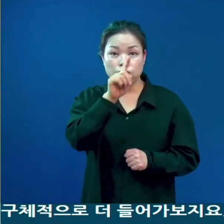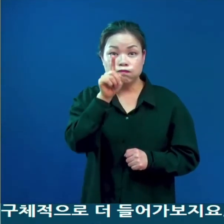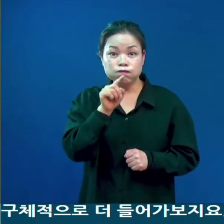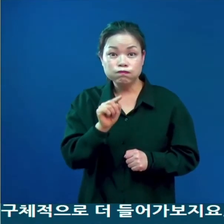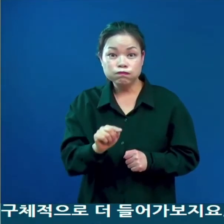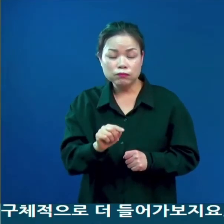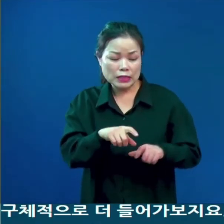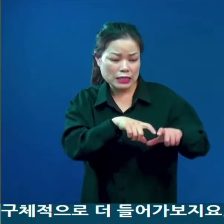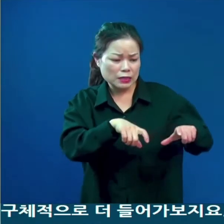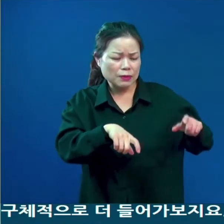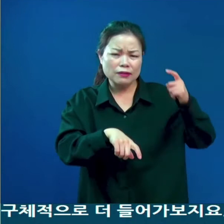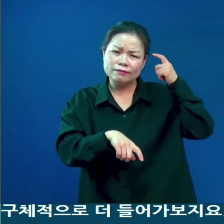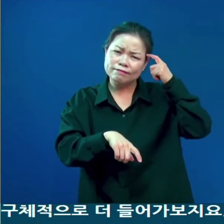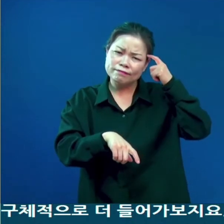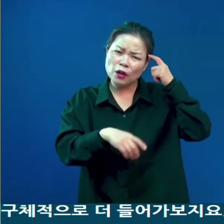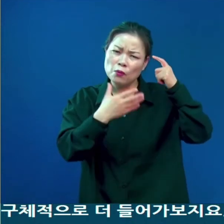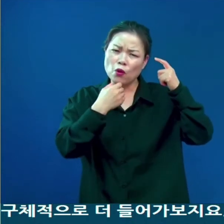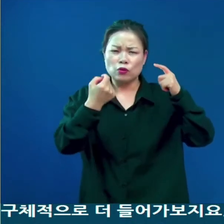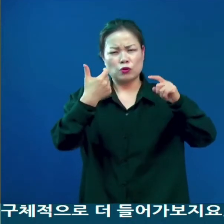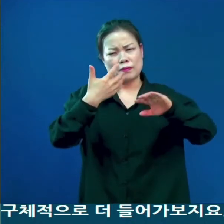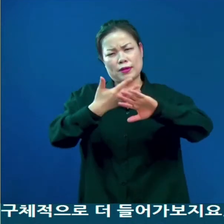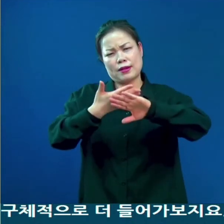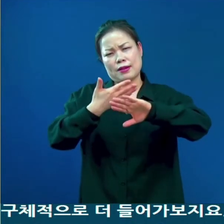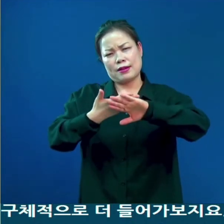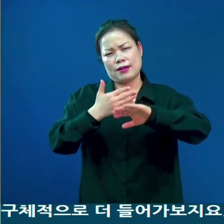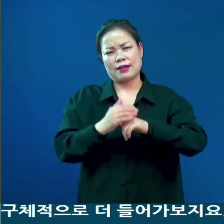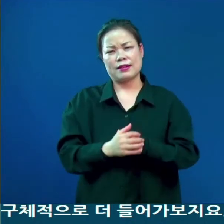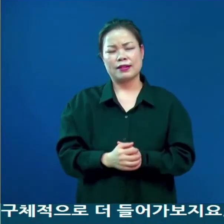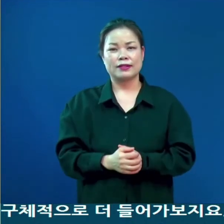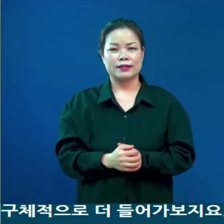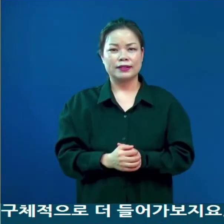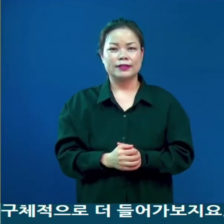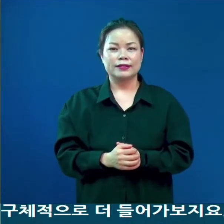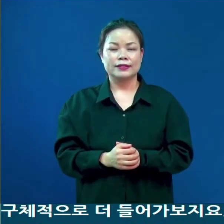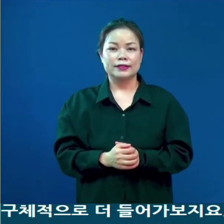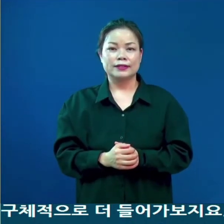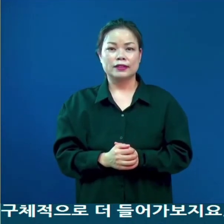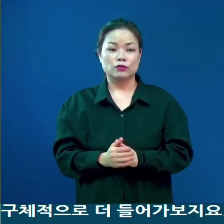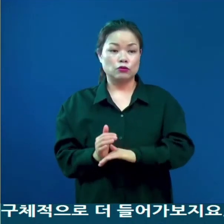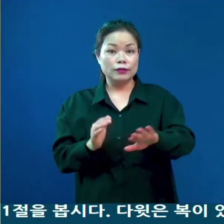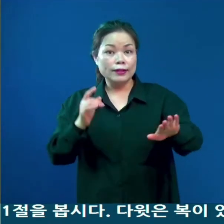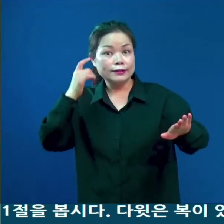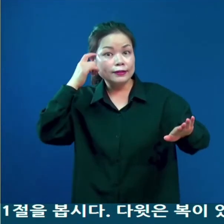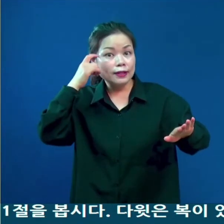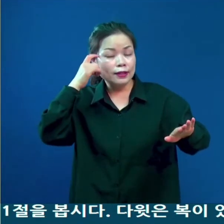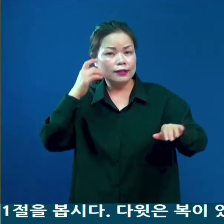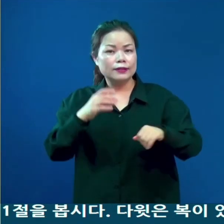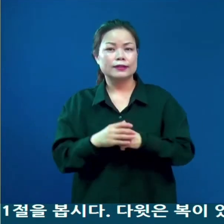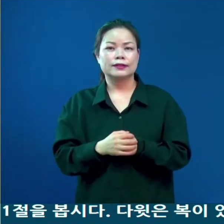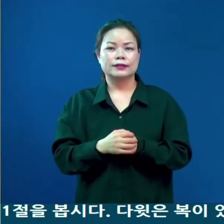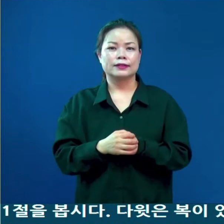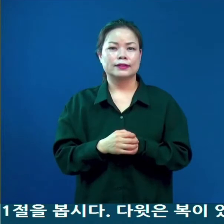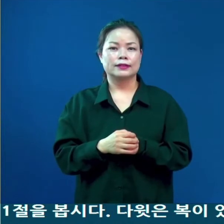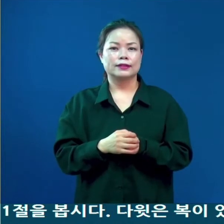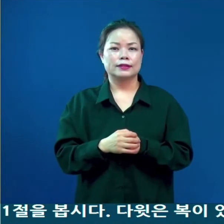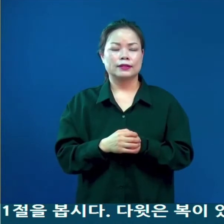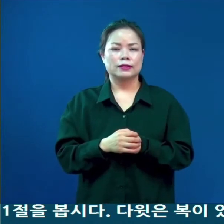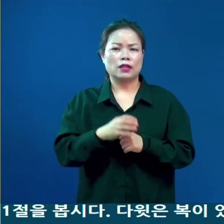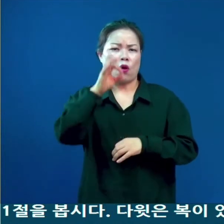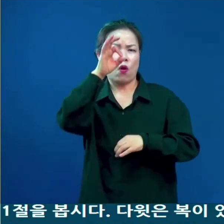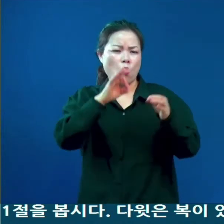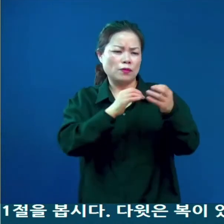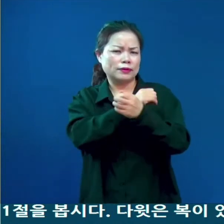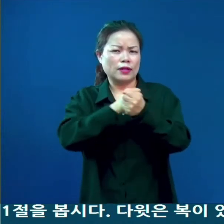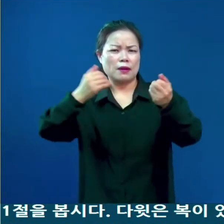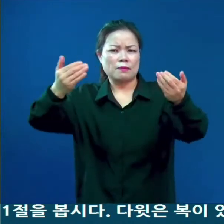우리가 일반적으로 생각하고 있는 복하고는 조금 다른 것 같아요. 우리가 생각하기에는 허물을